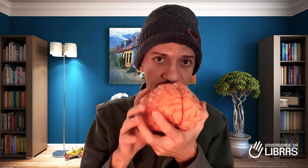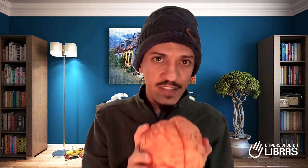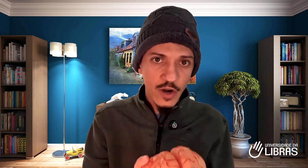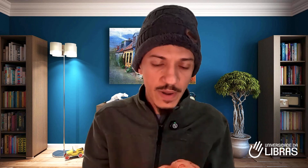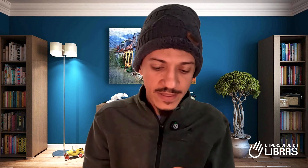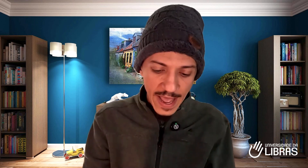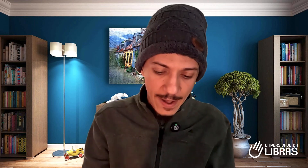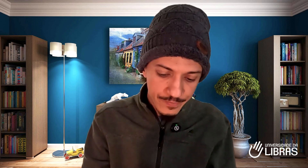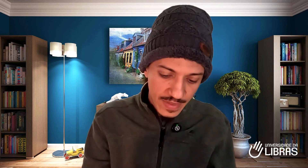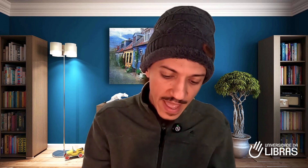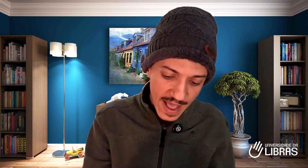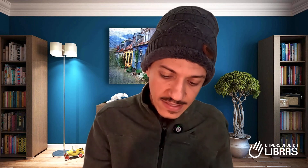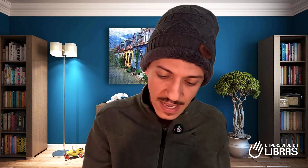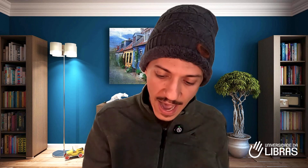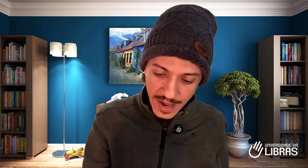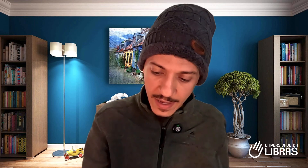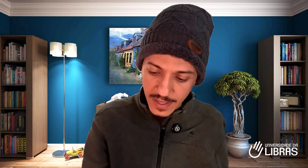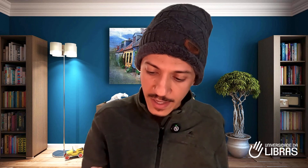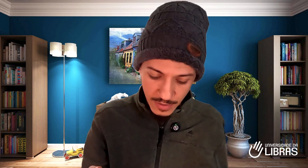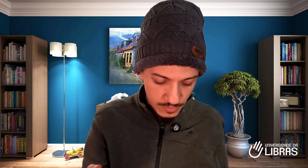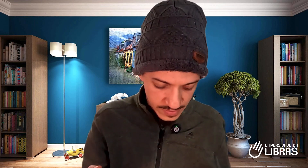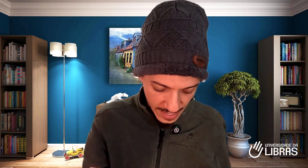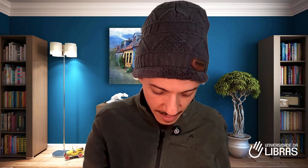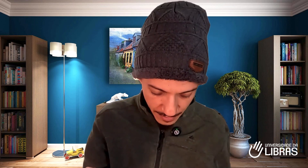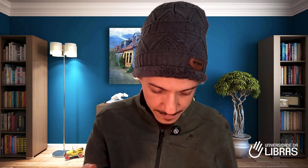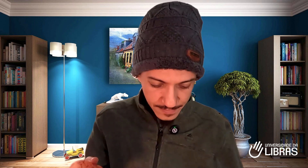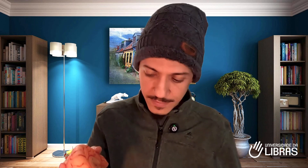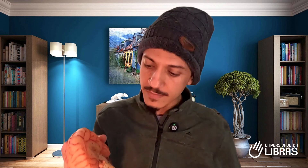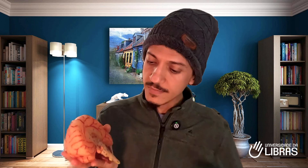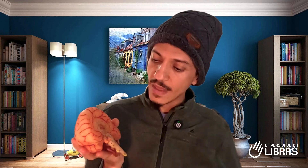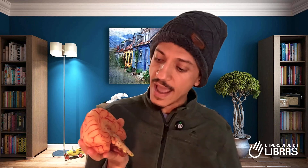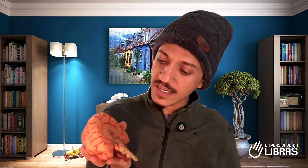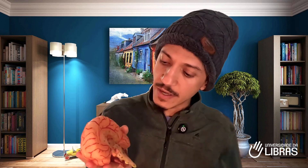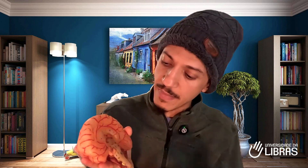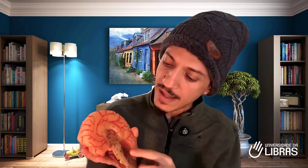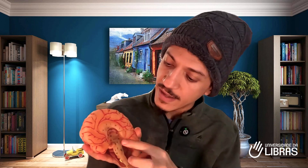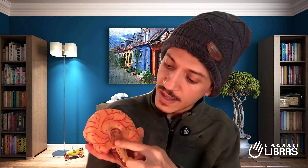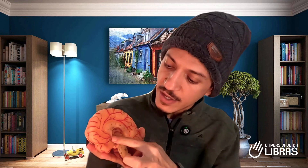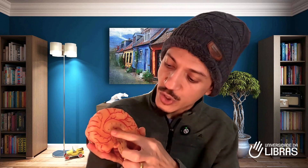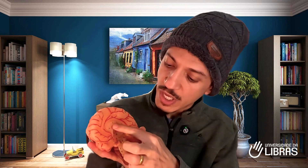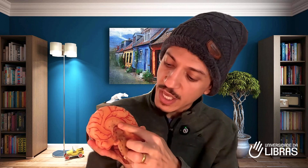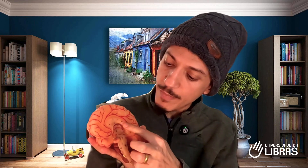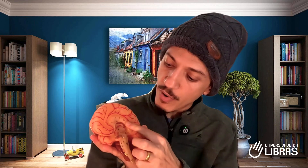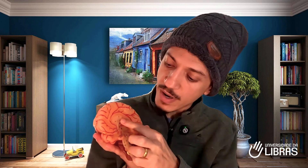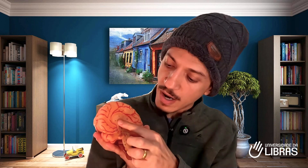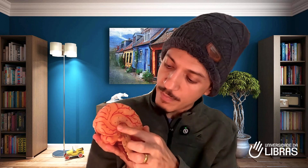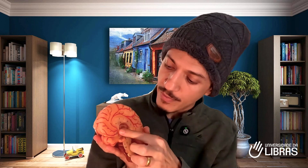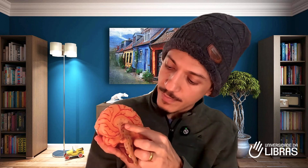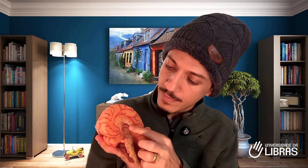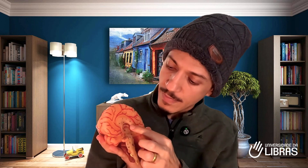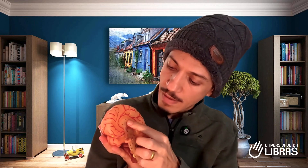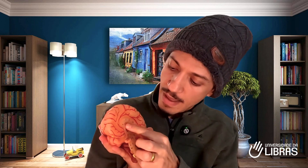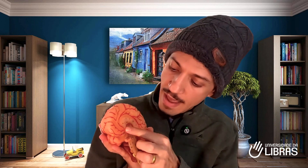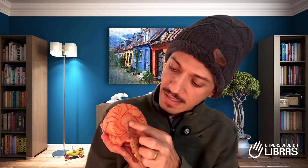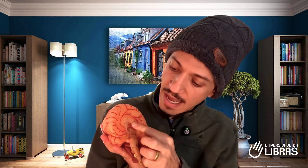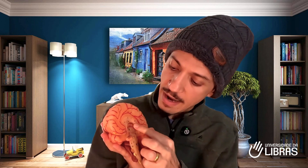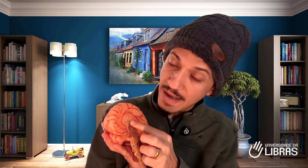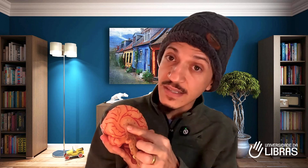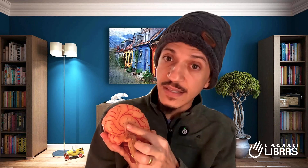uma ideia, essa área aqui do cérebro é chamada de hipocampo. Essa área mais interna aqui,